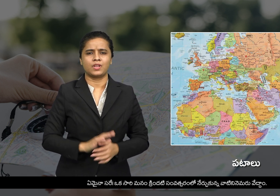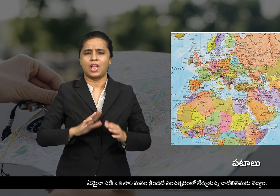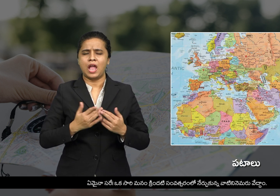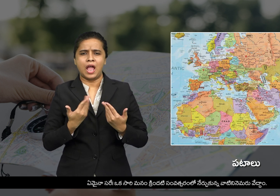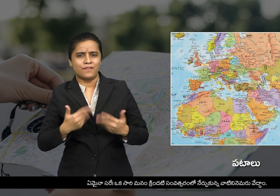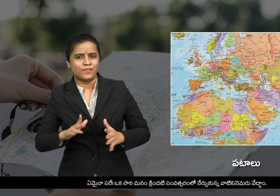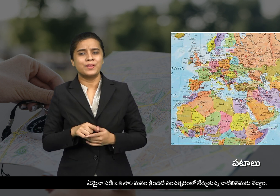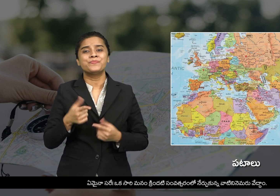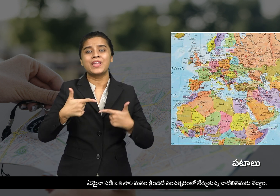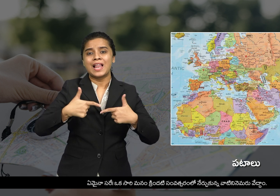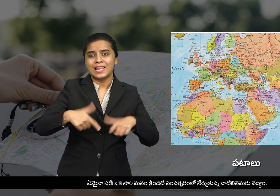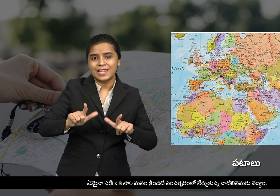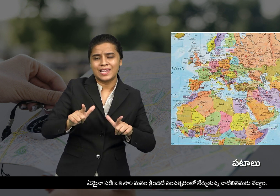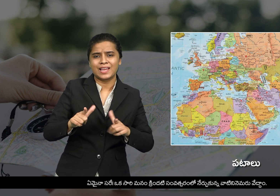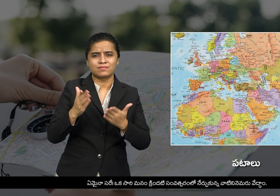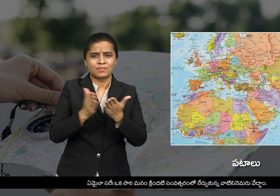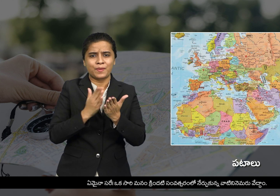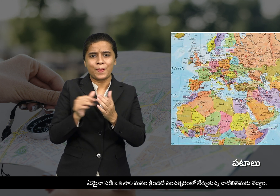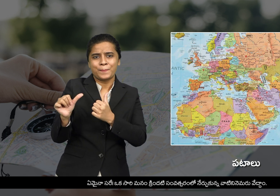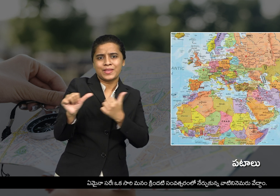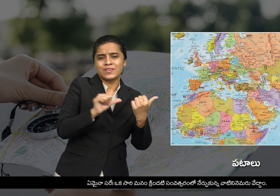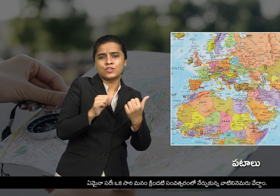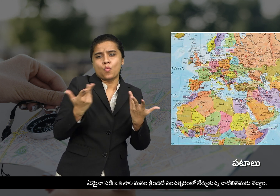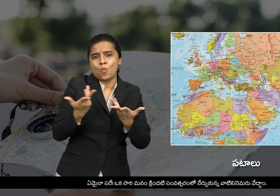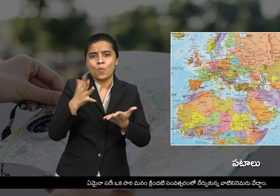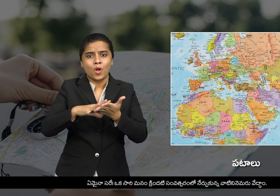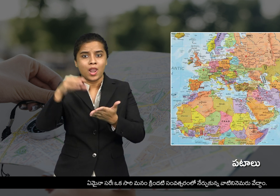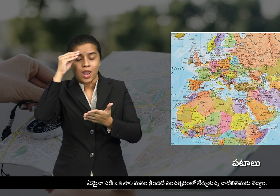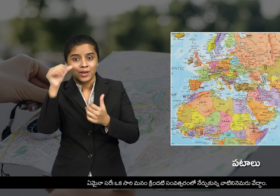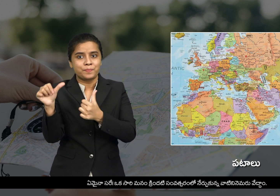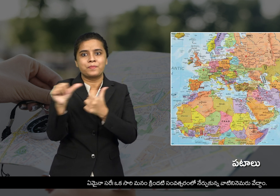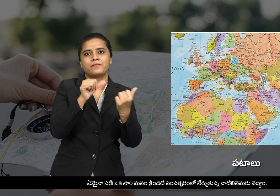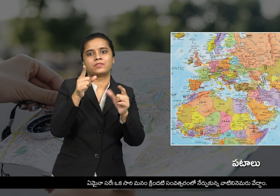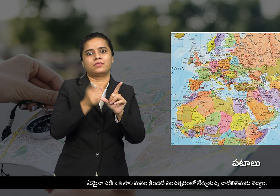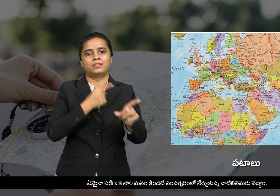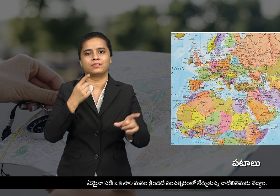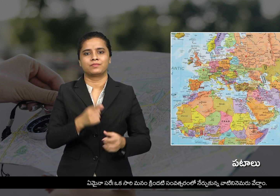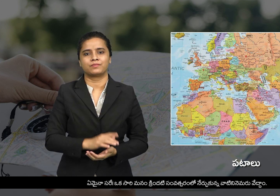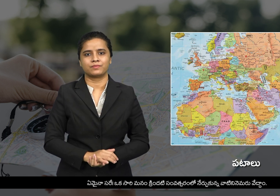ఏమైనా సరే, ఒకసారి మనం క్రిందటి సంవత్సరంలో నేర్చుకున్న వాటిని నెమరు వేద్దాం.